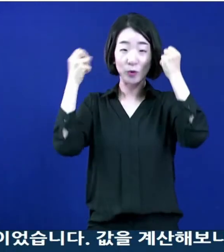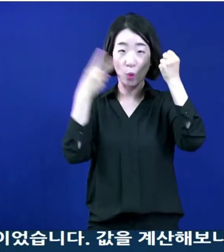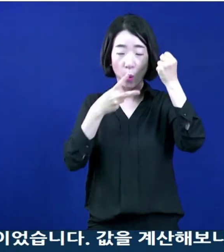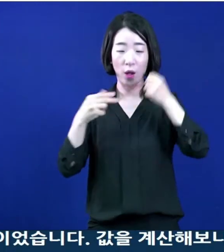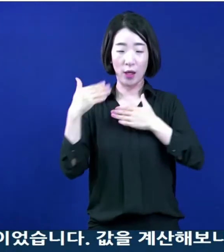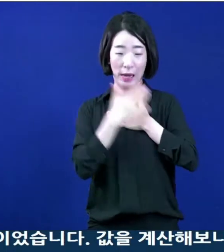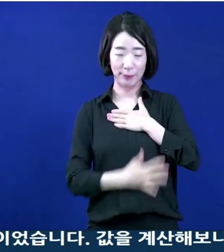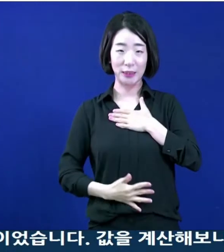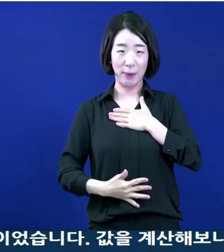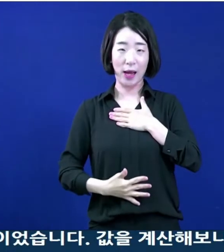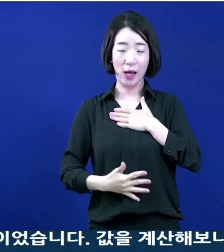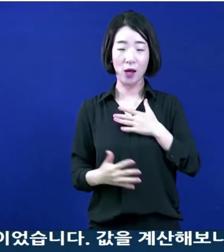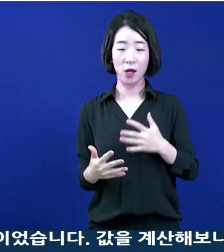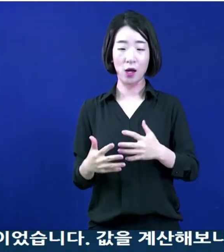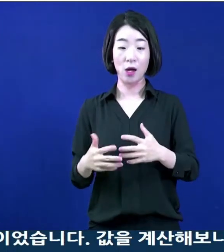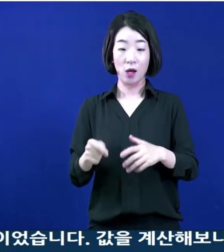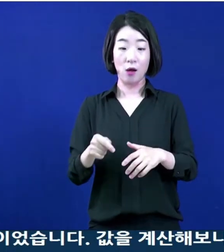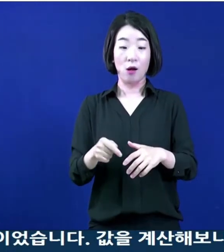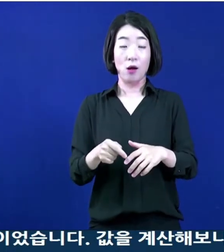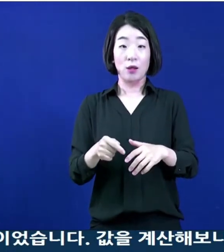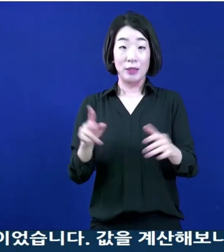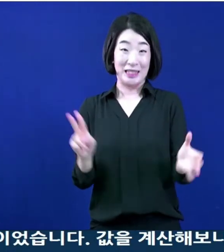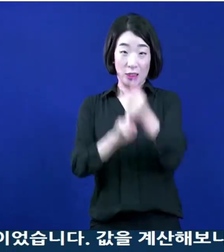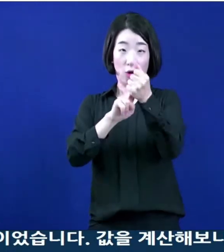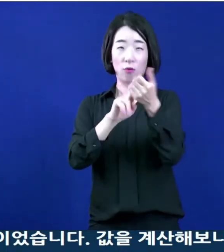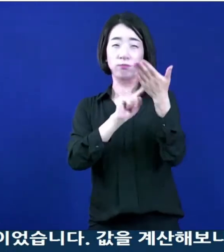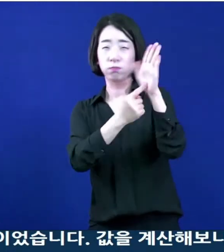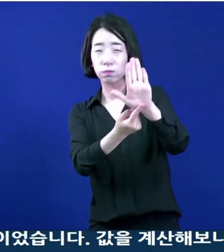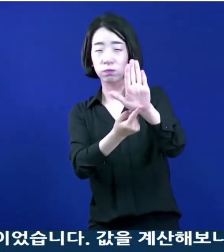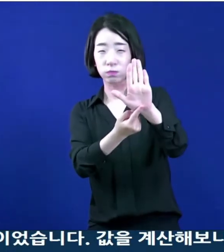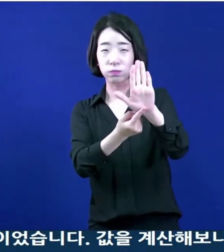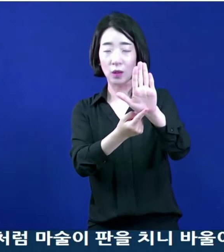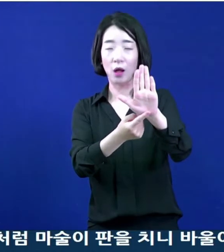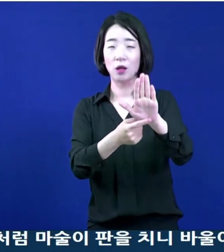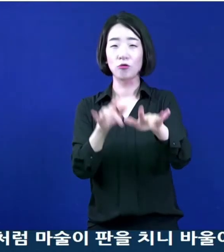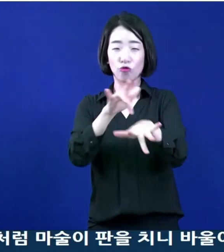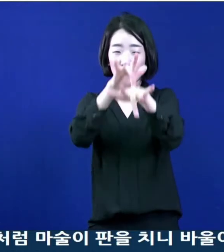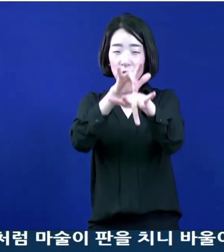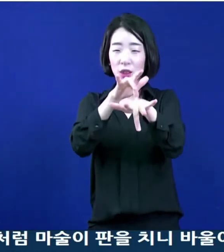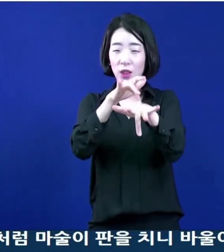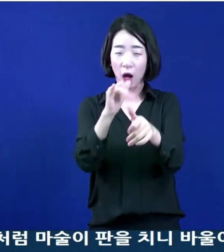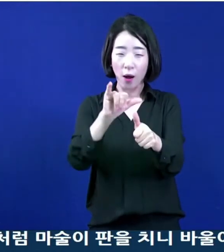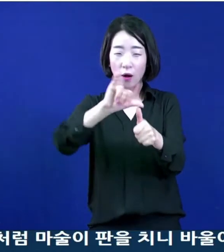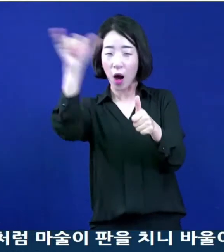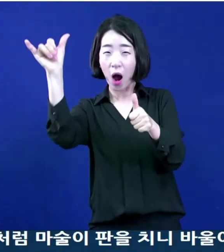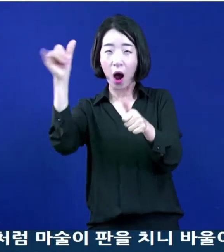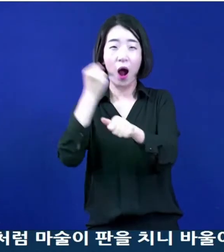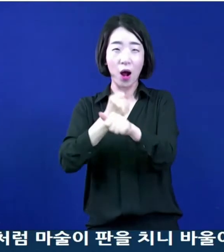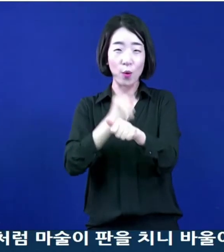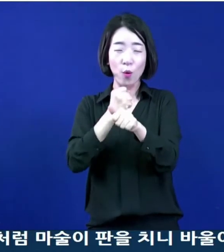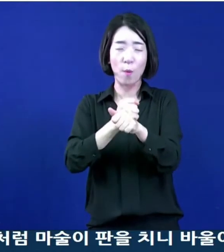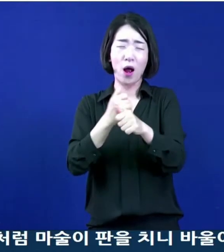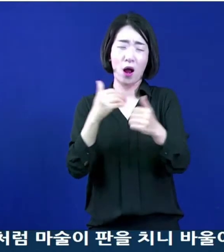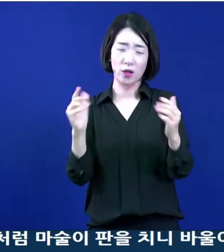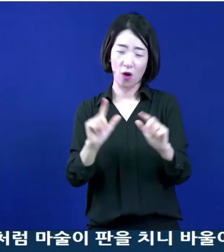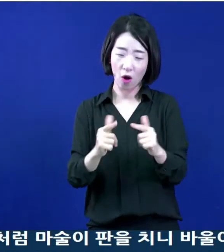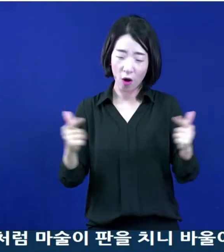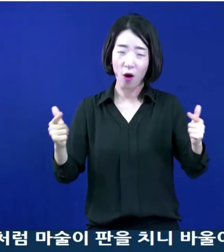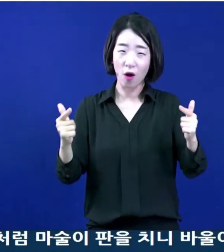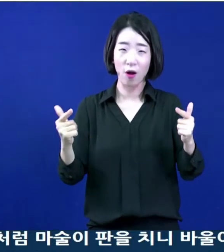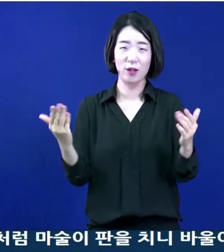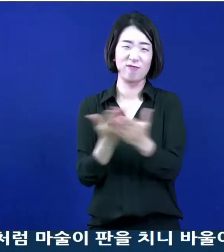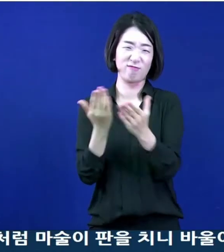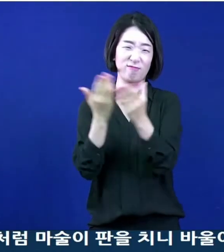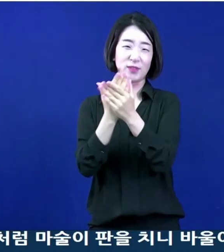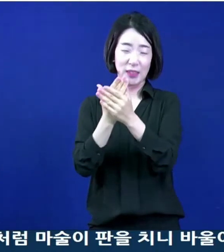있는, 입고 있는 앞치마 이런 걸 가져다가 그것만 갖고도 막 악기가 물러나가니까, 원래 마술에 굉장히 관심이 있던